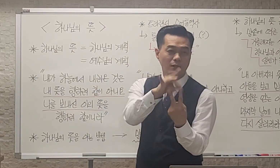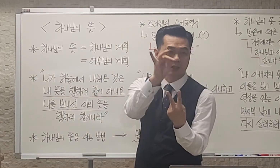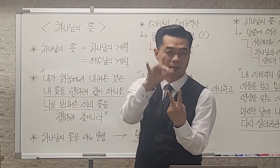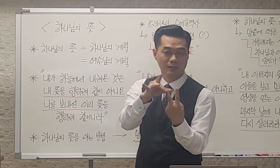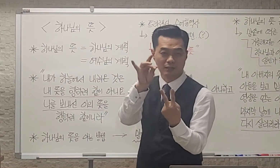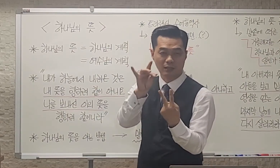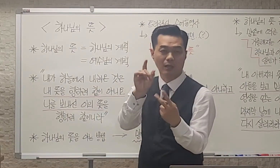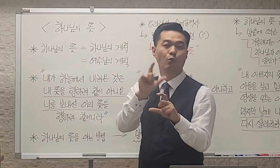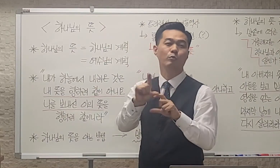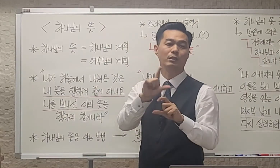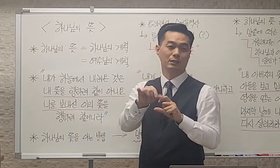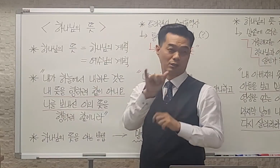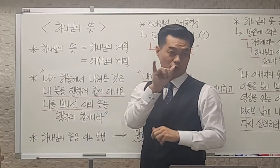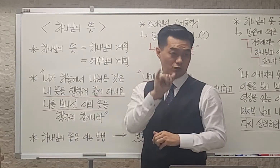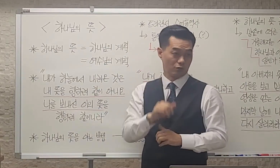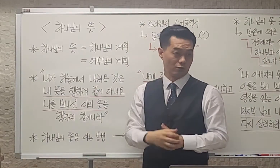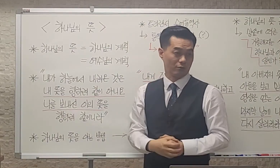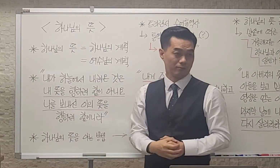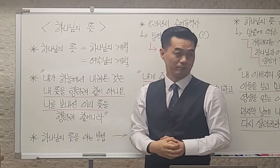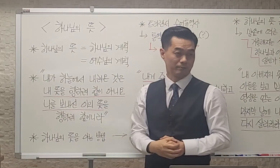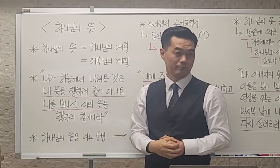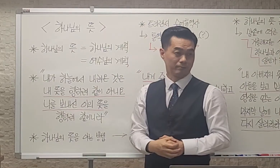선택해야 될지에 대한 고민이 있죠.